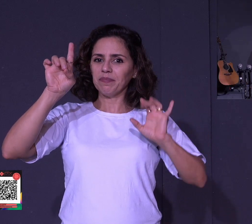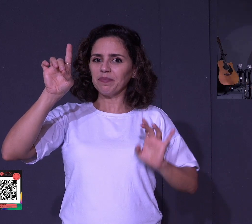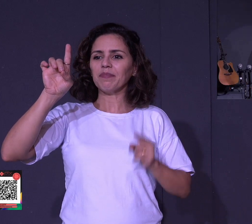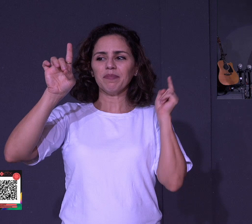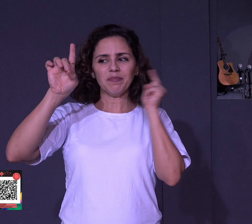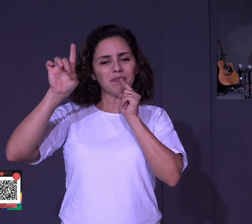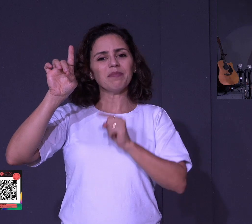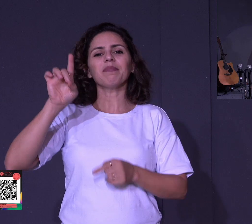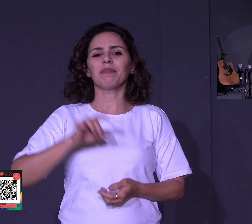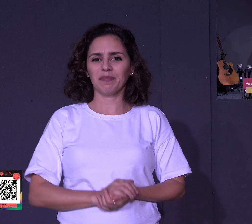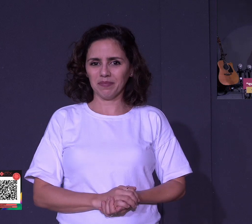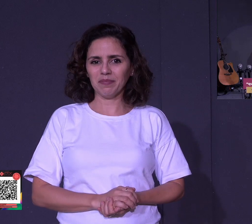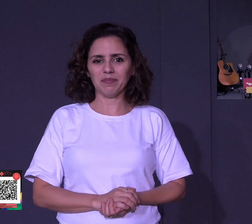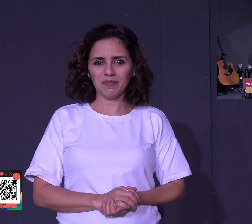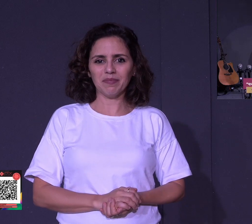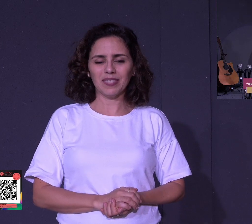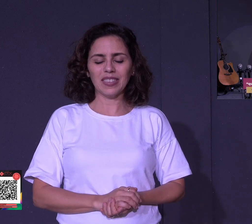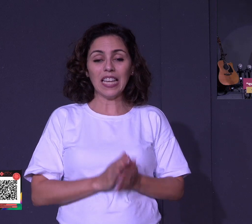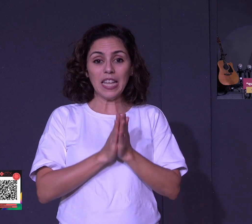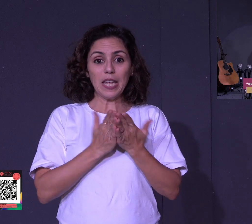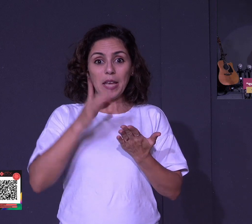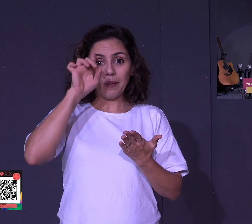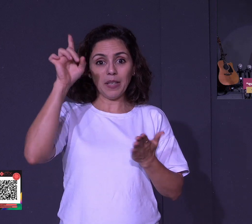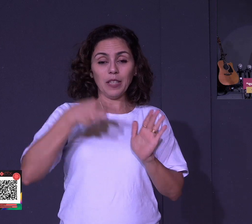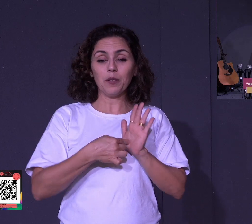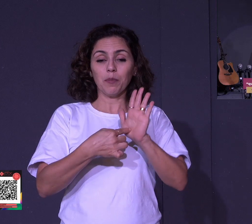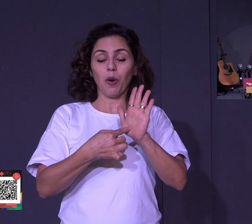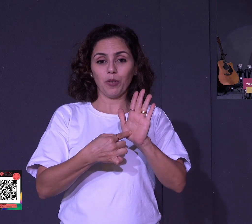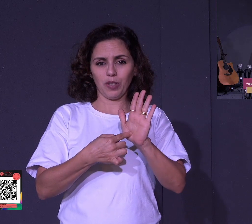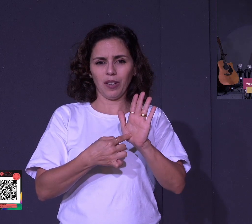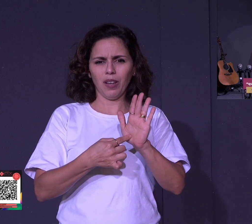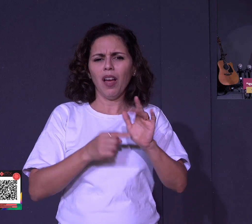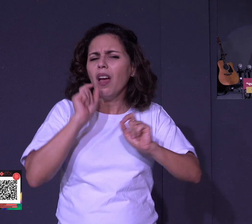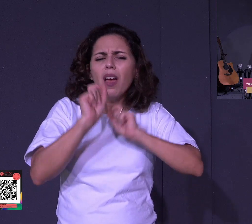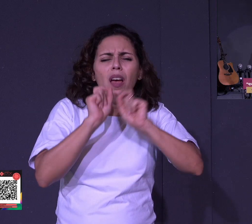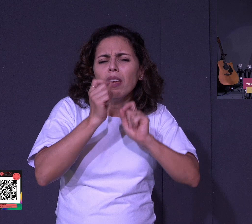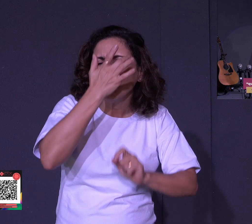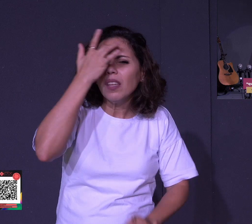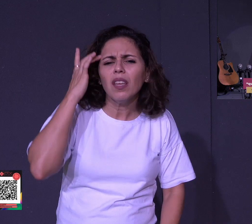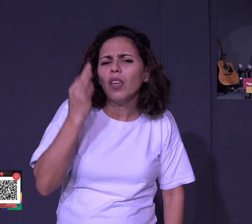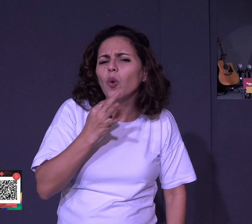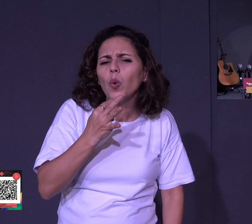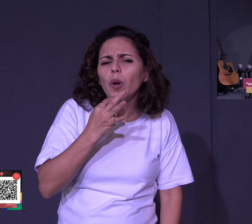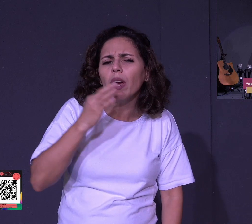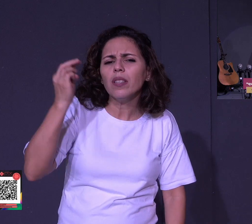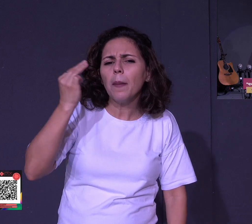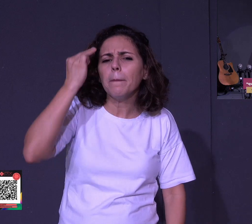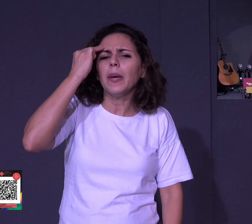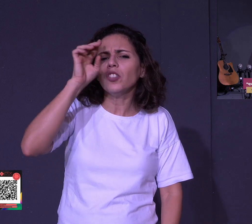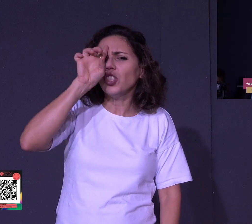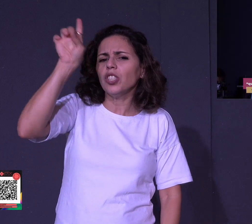2,16. Pois quem conheceu a mente do Senhor para que o possa